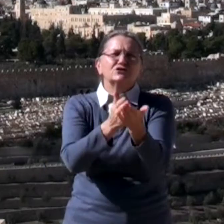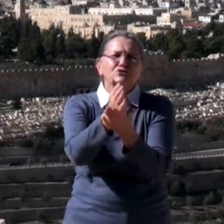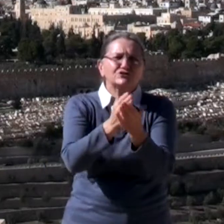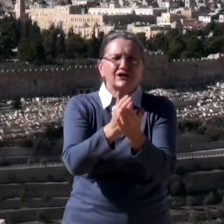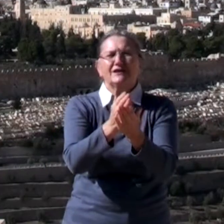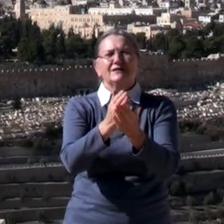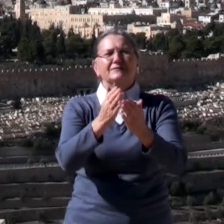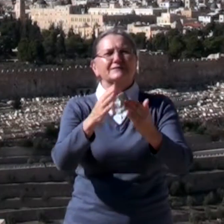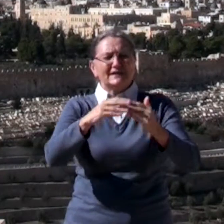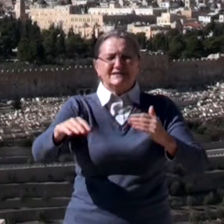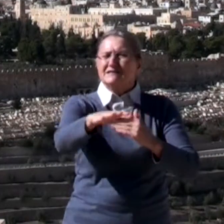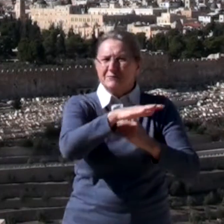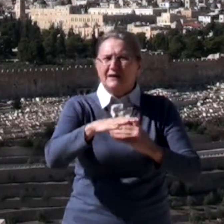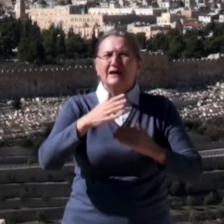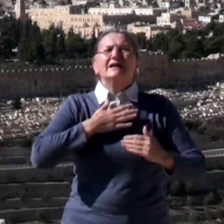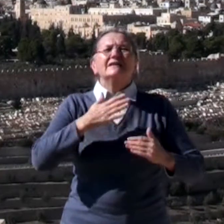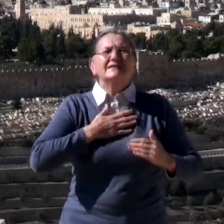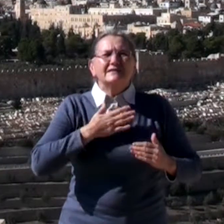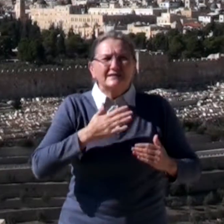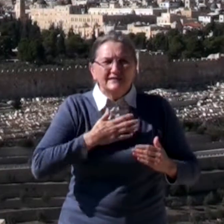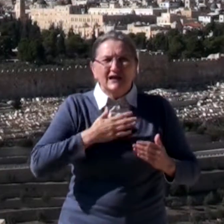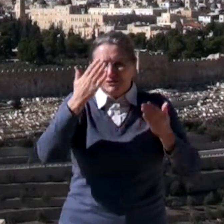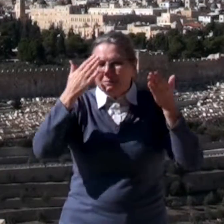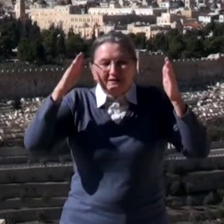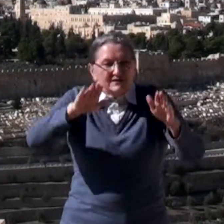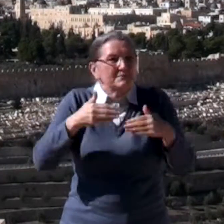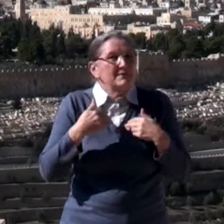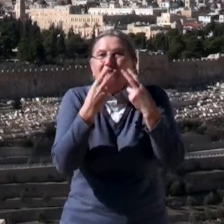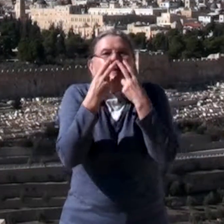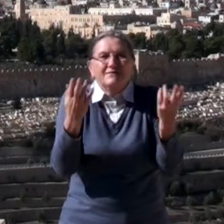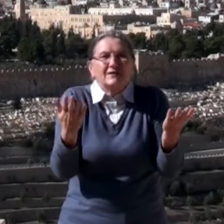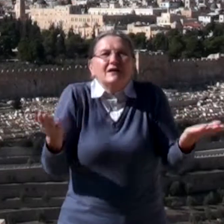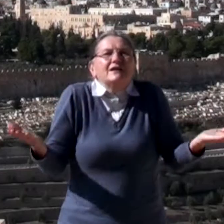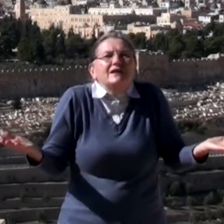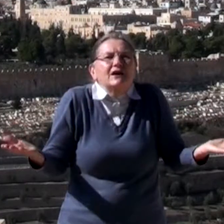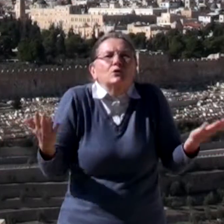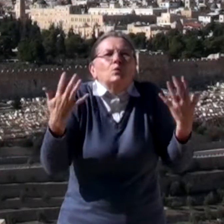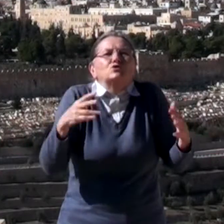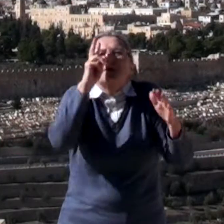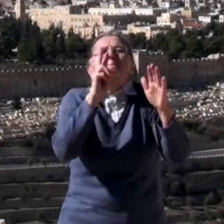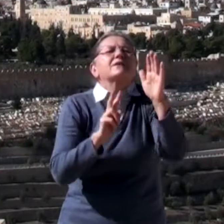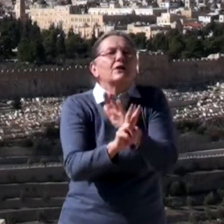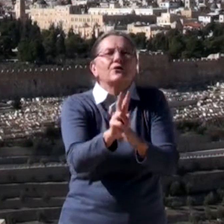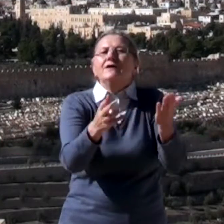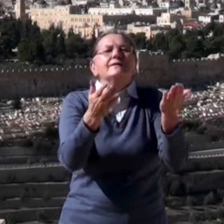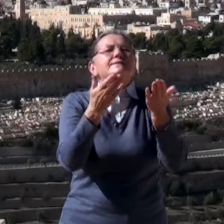земле. Знамений наших мы не видим, нет уже пророка, и нет с